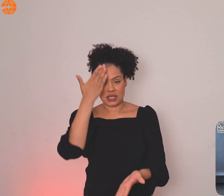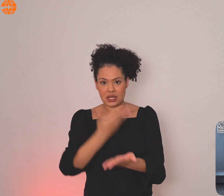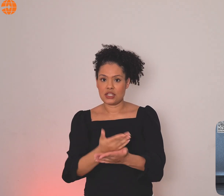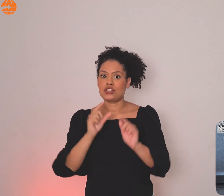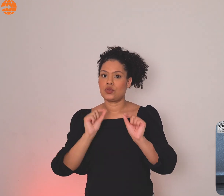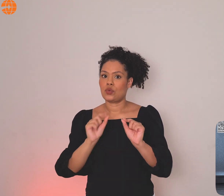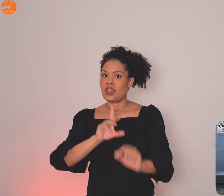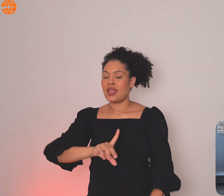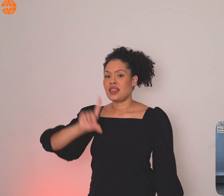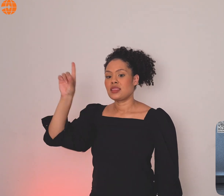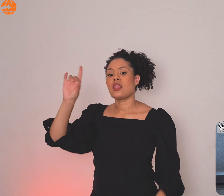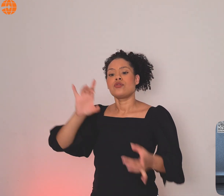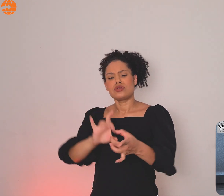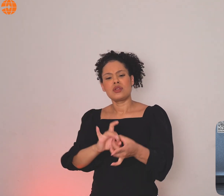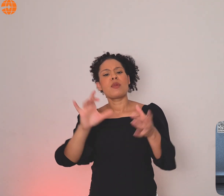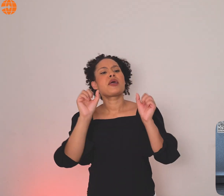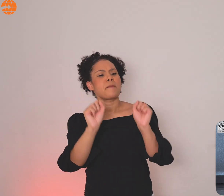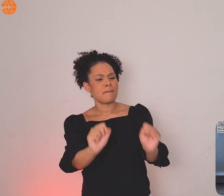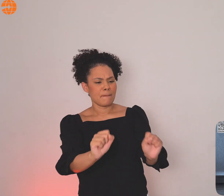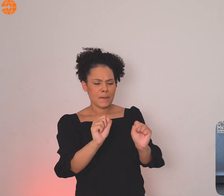decide avançar.